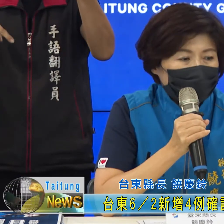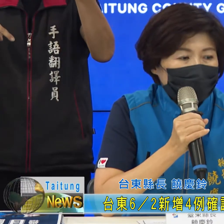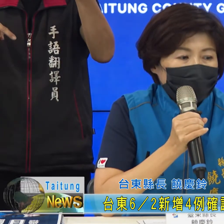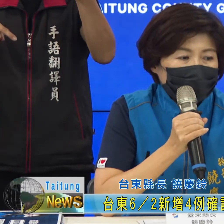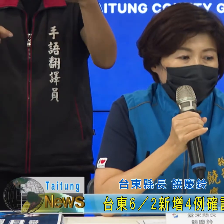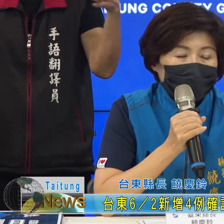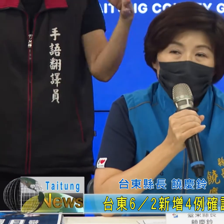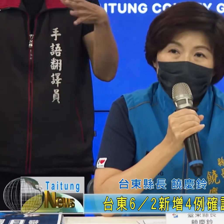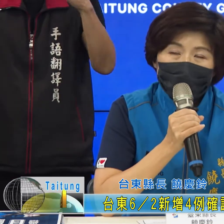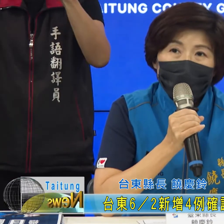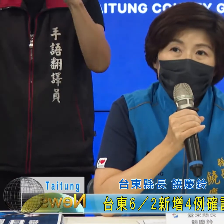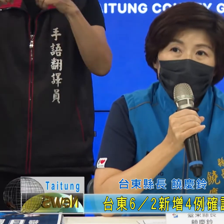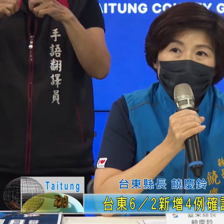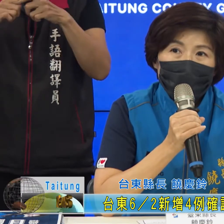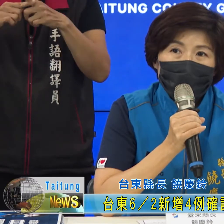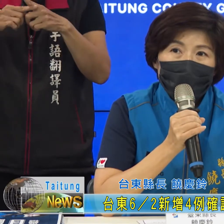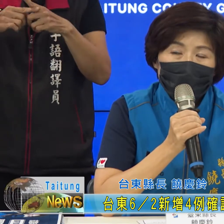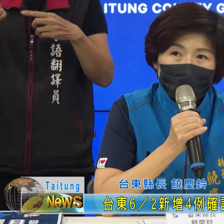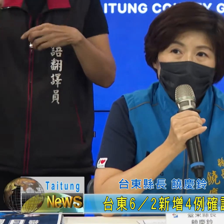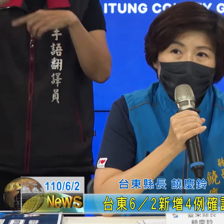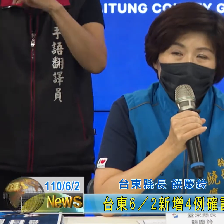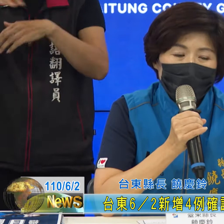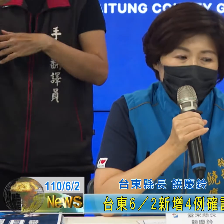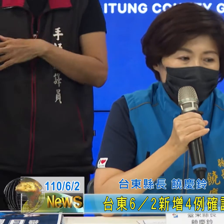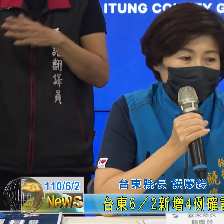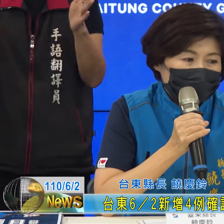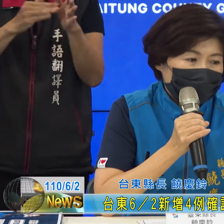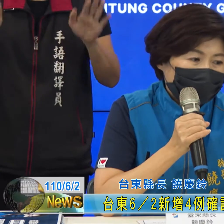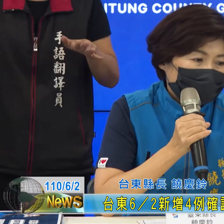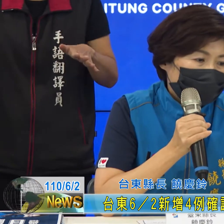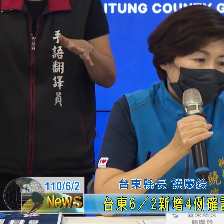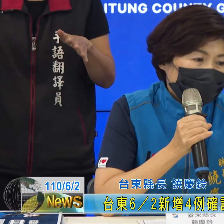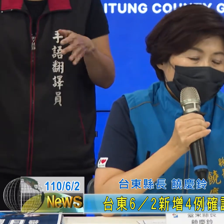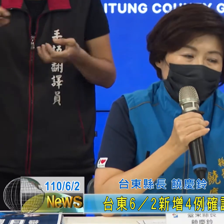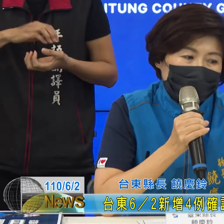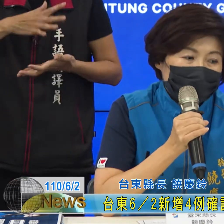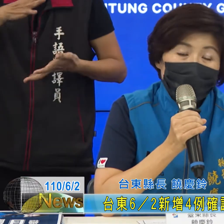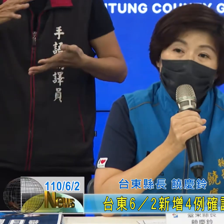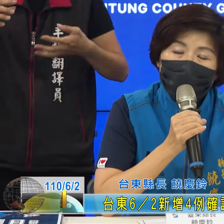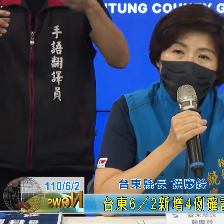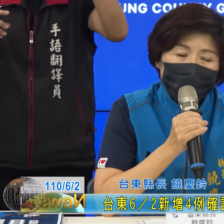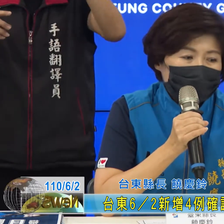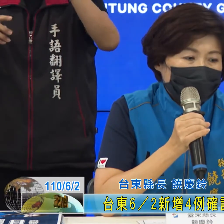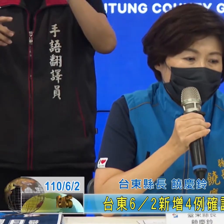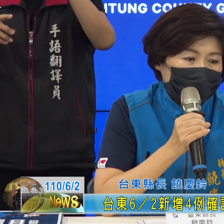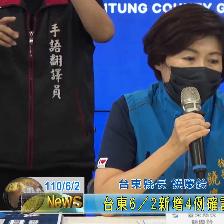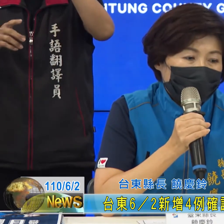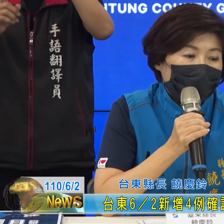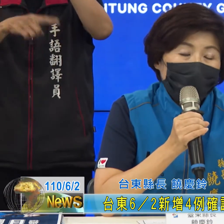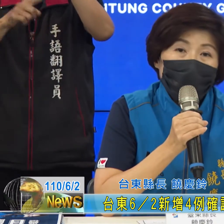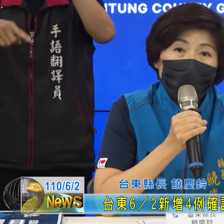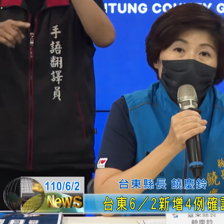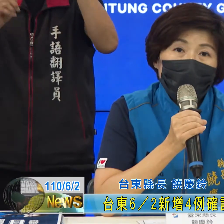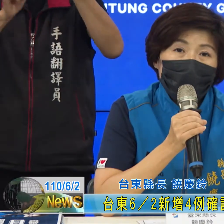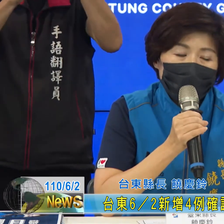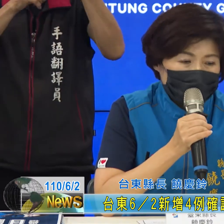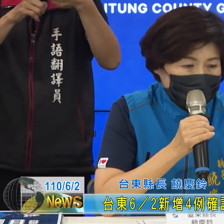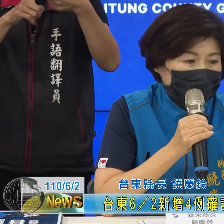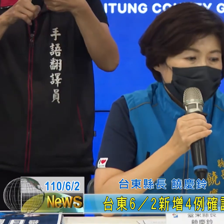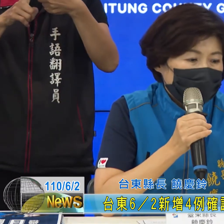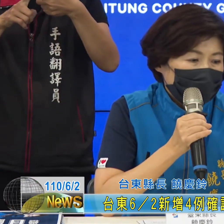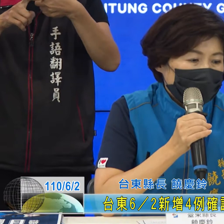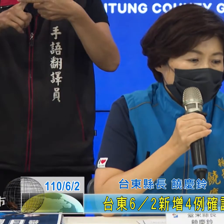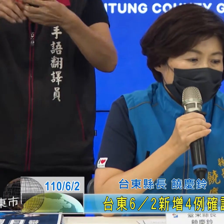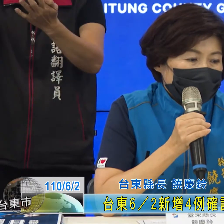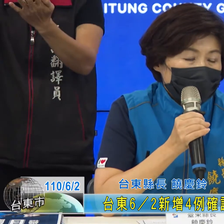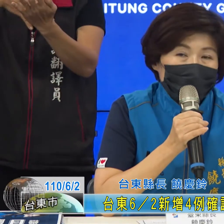人哦。那本县呢，到今天为止累计21个案。那今天这四个案例，我们框列了5个人居家隔